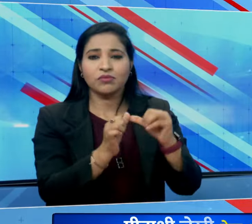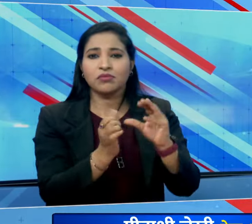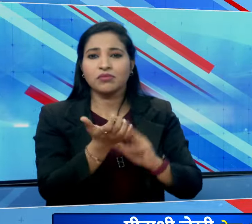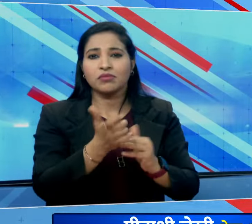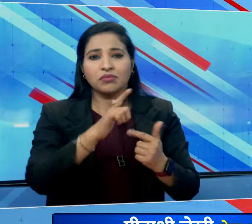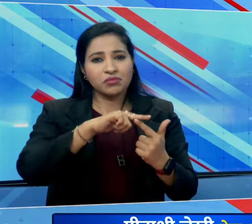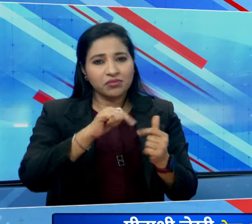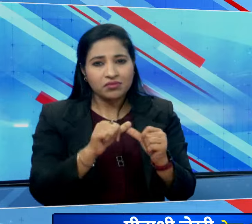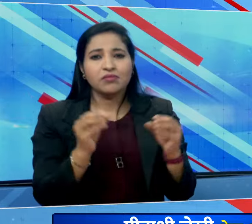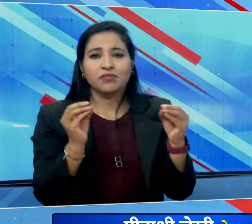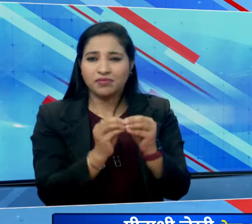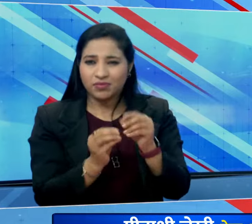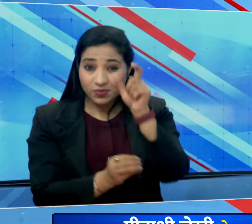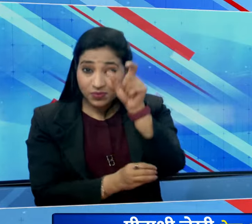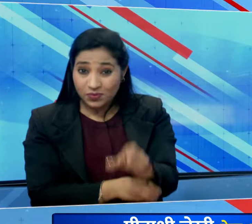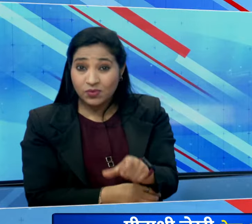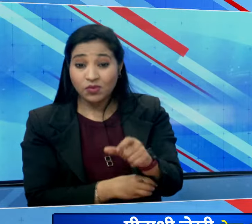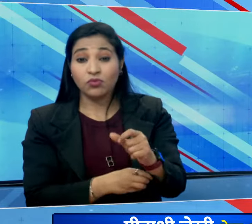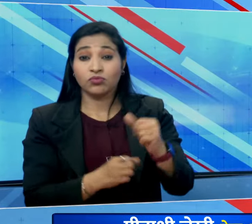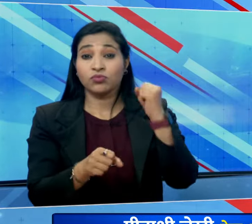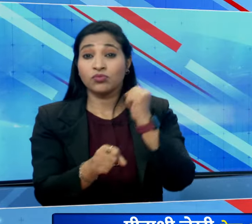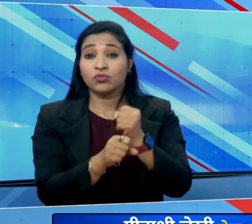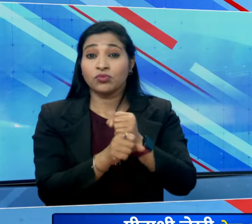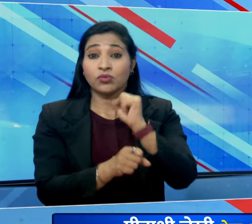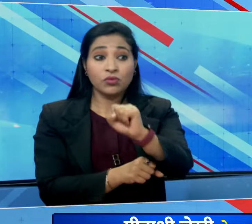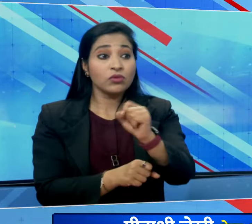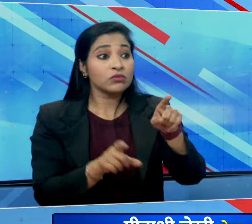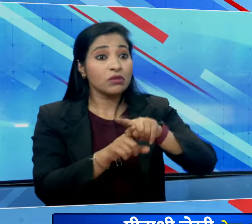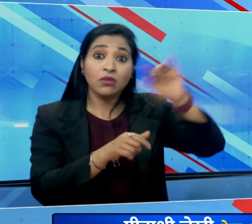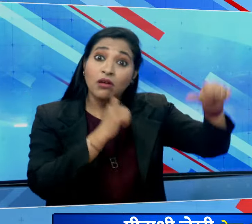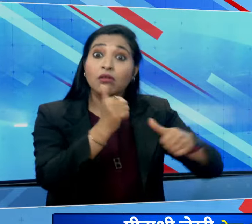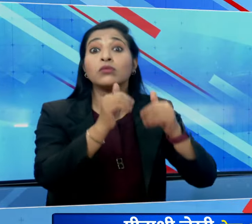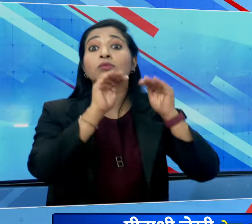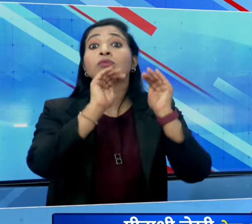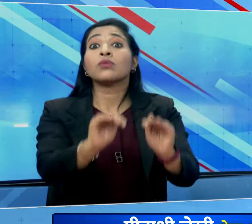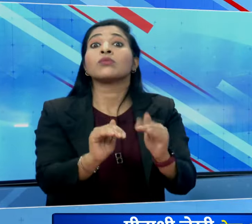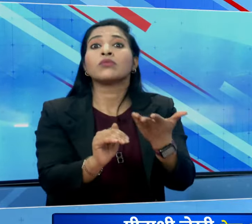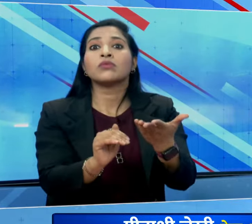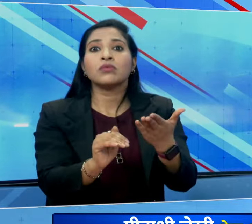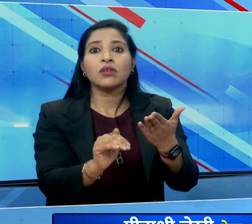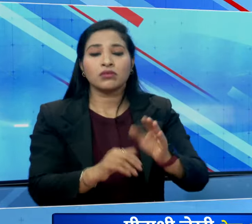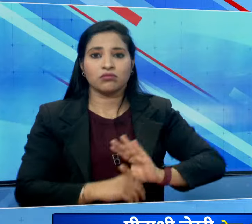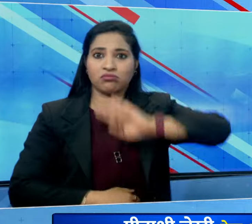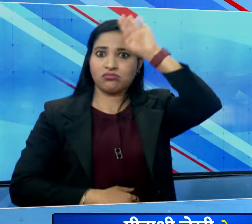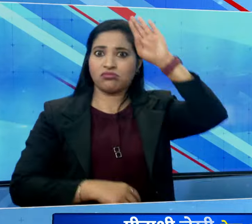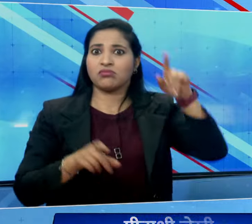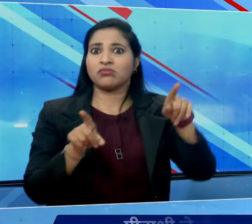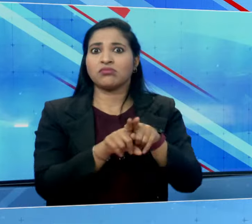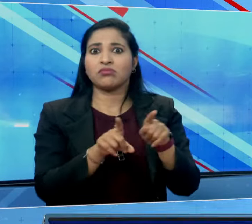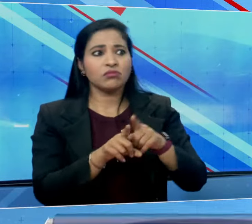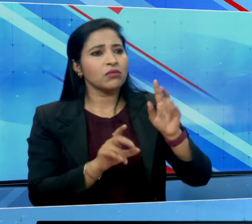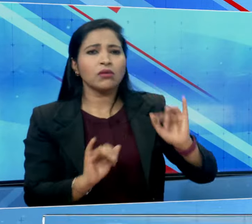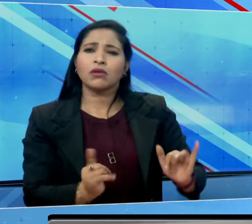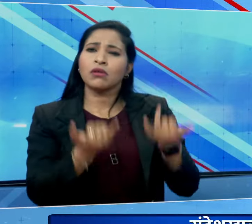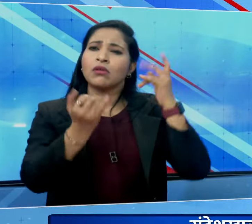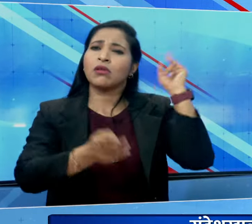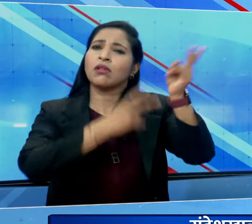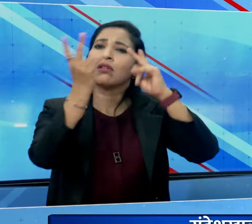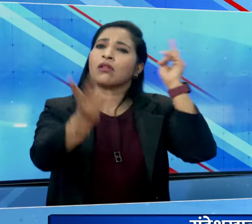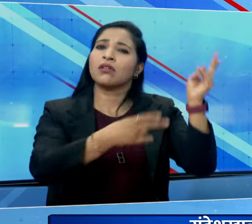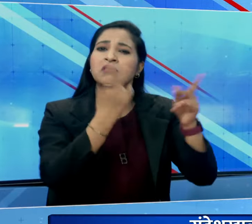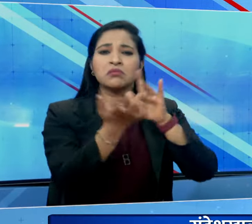जी के शासन काल का शाहजहां है वह बादशाह शाहजहां तो वही कहीं कहां घूम रहा है किसी को पता नहीं